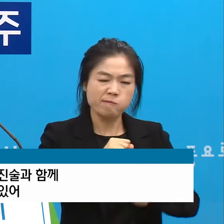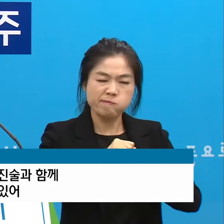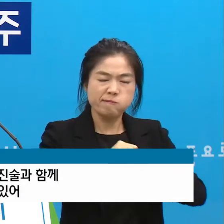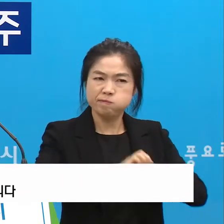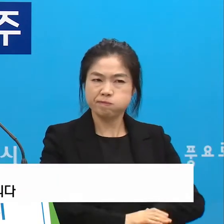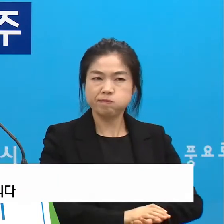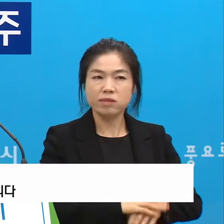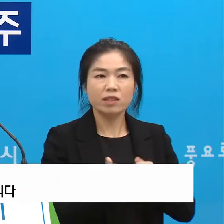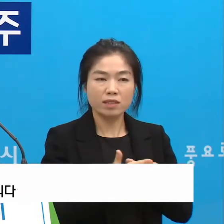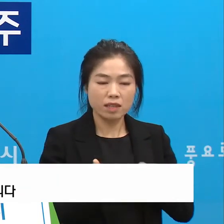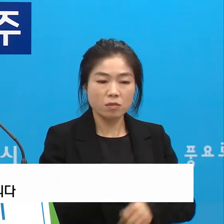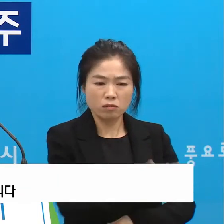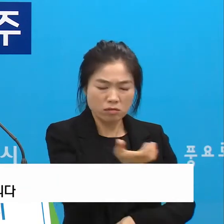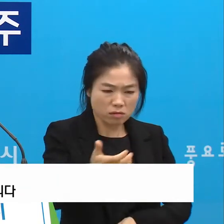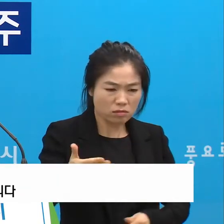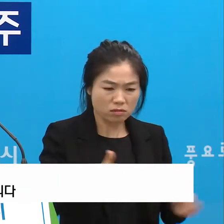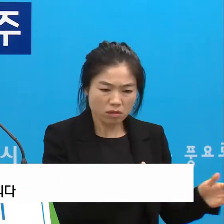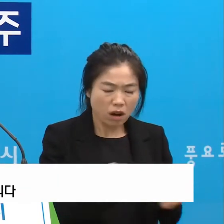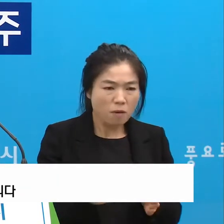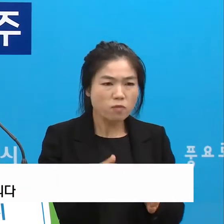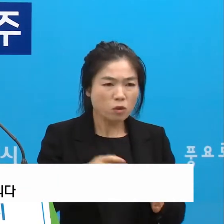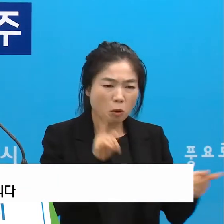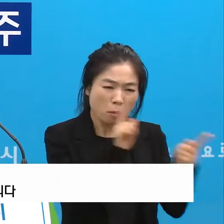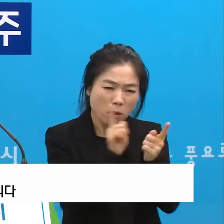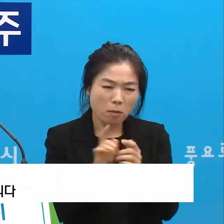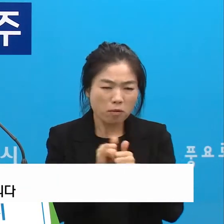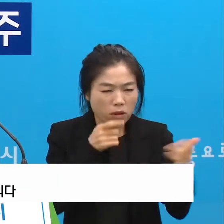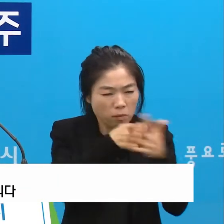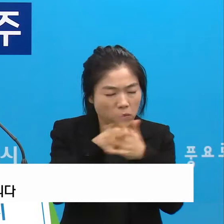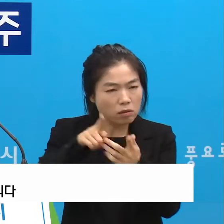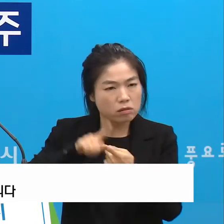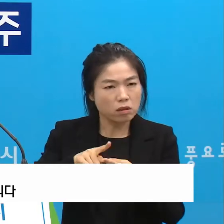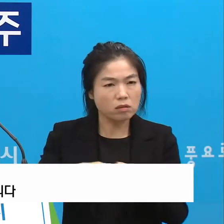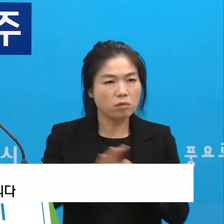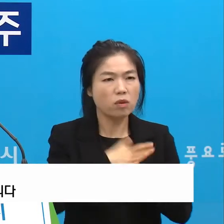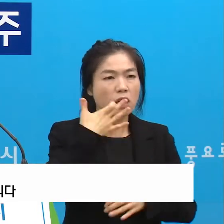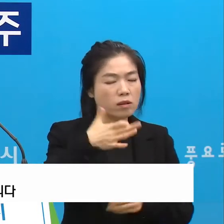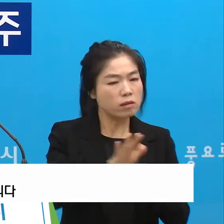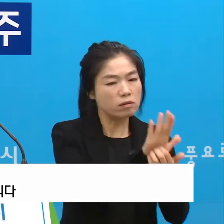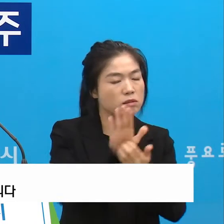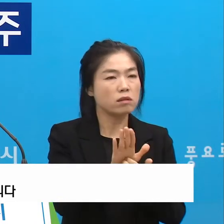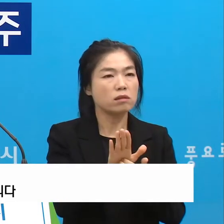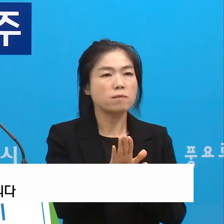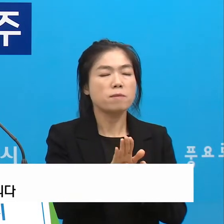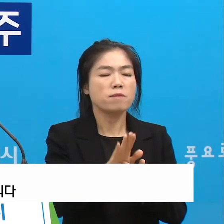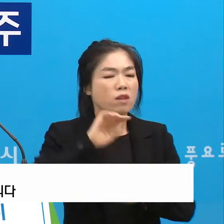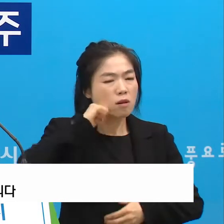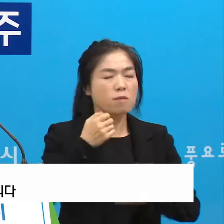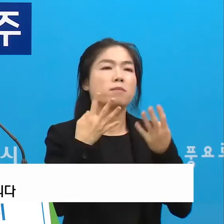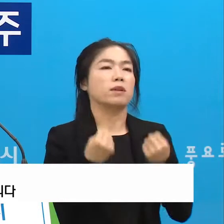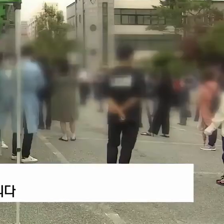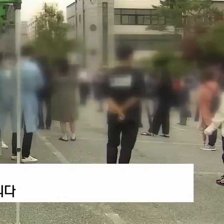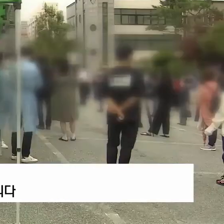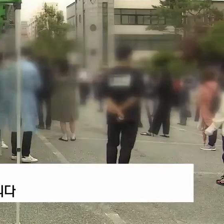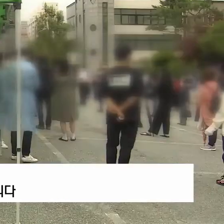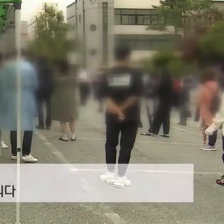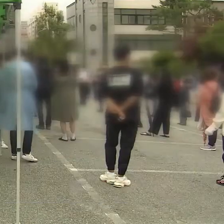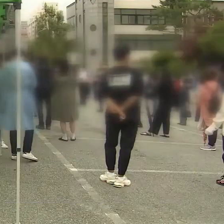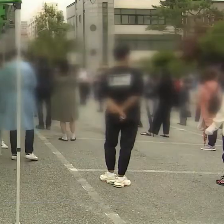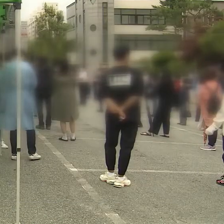있어 동선 확보와 접촉자 파악 등 코로나19 차단에 많은 어려움을